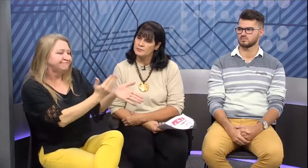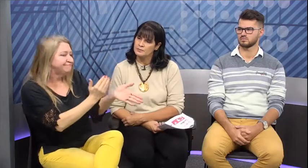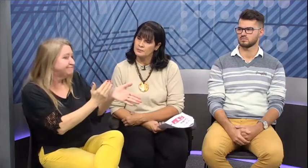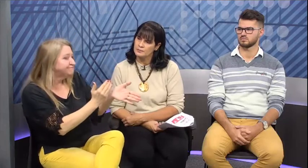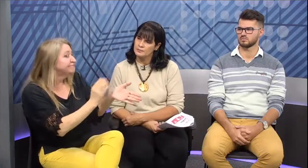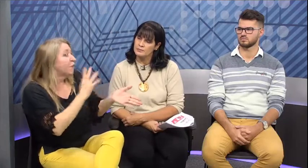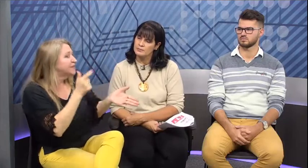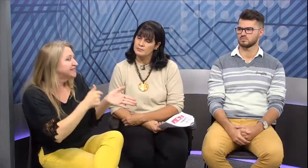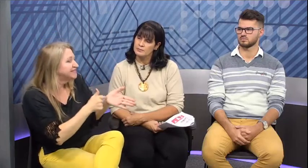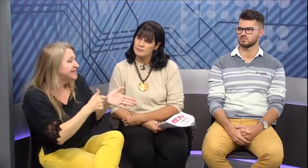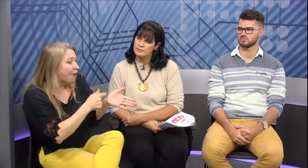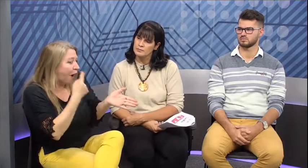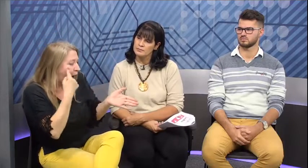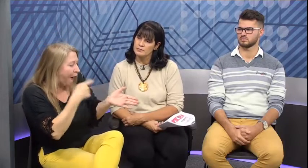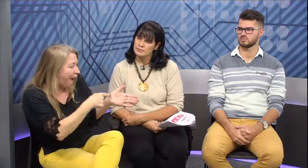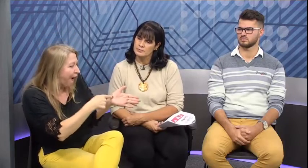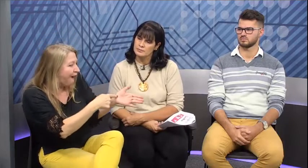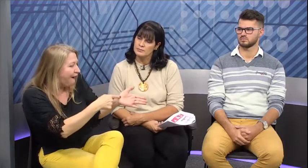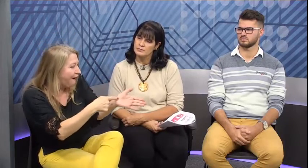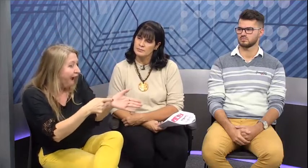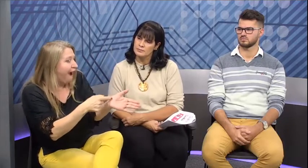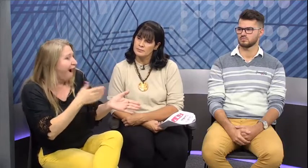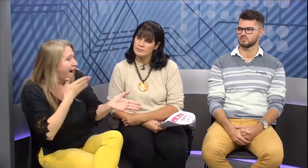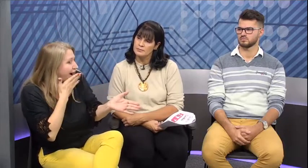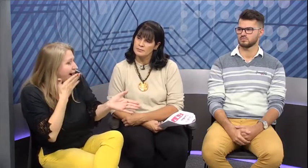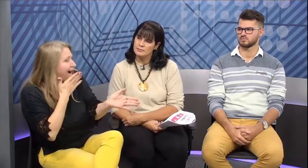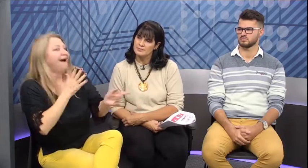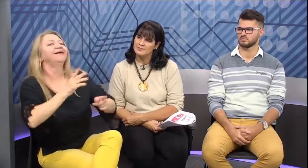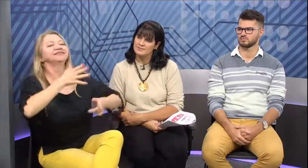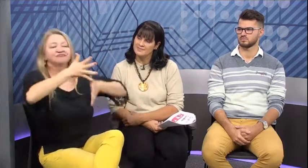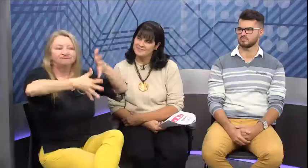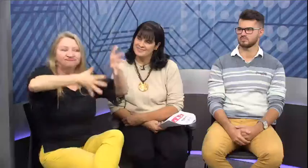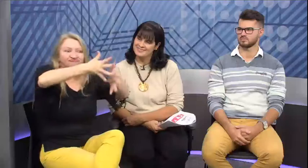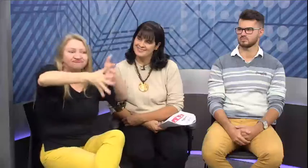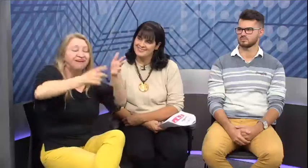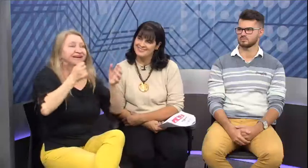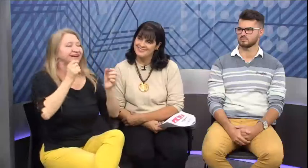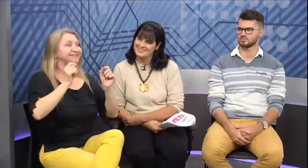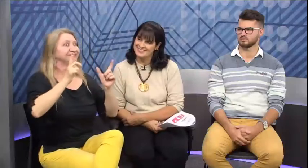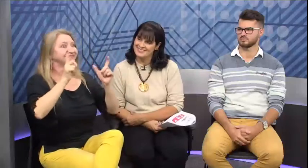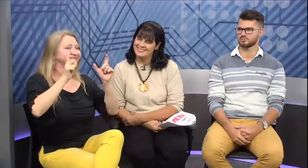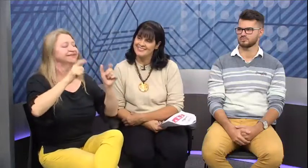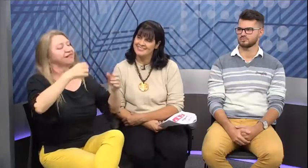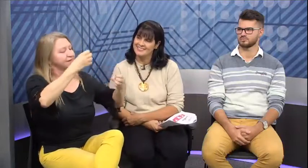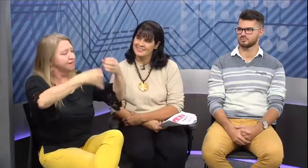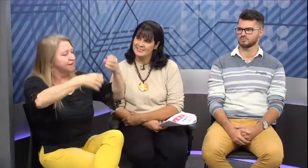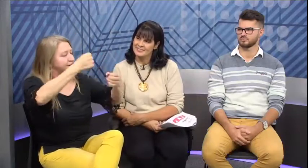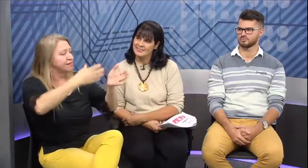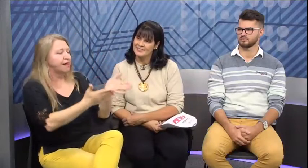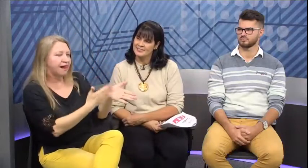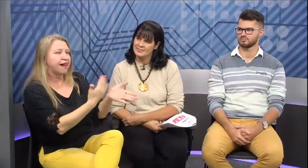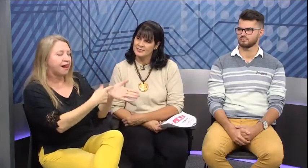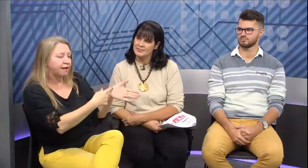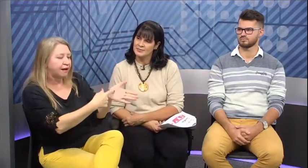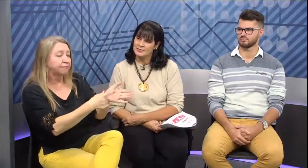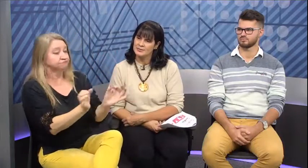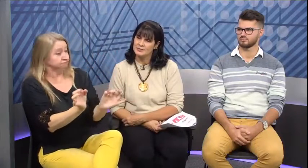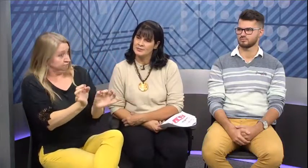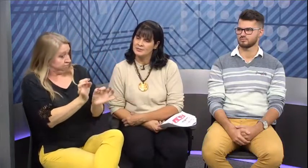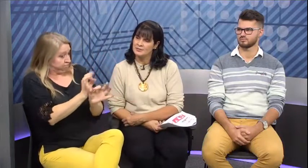a imaginação. Aí mudava para a próxima página, conversavam sobre aquilo que era no visual, depois contava